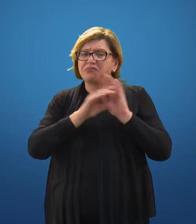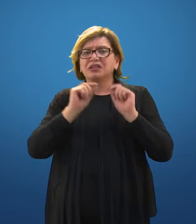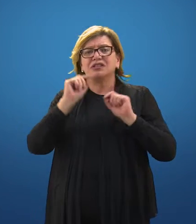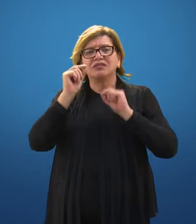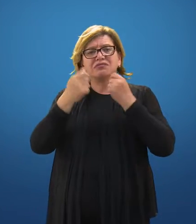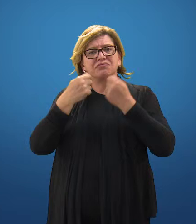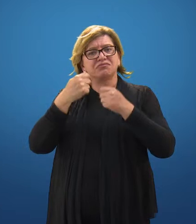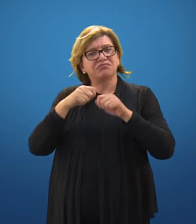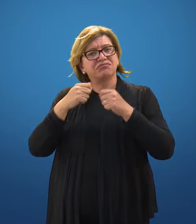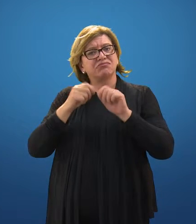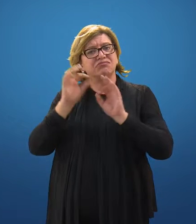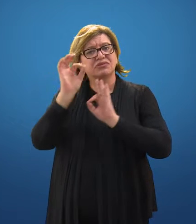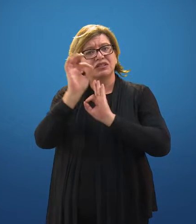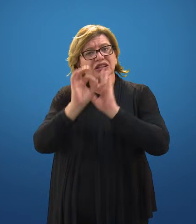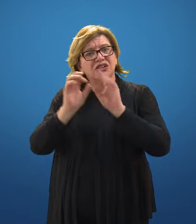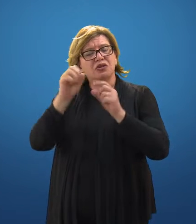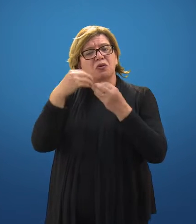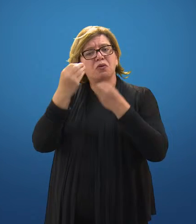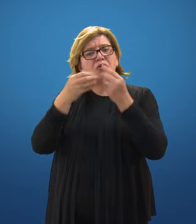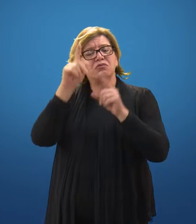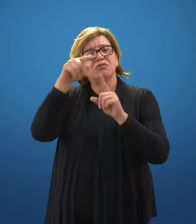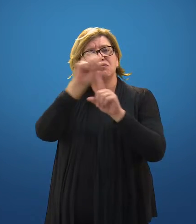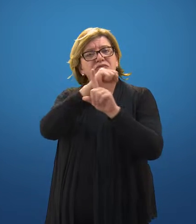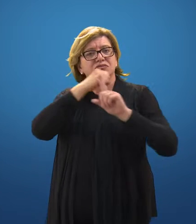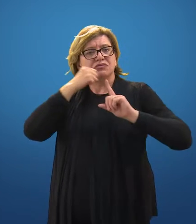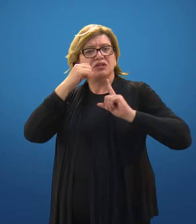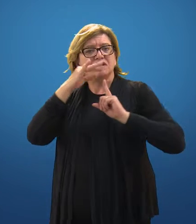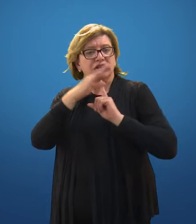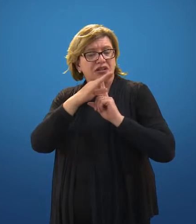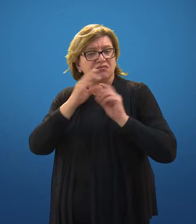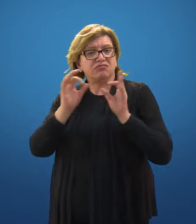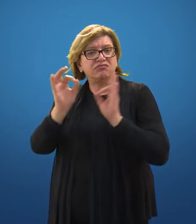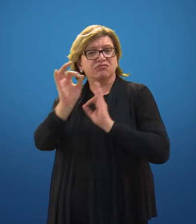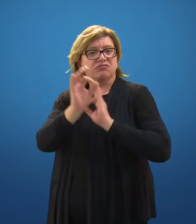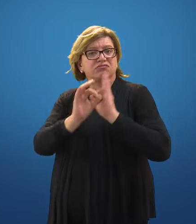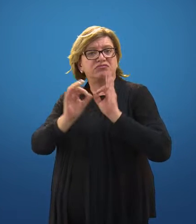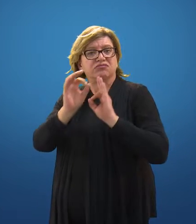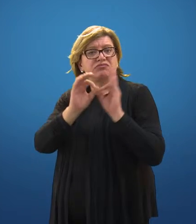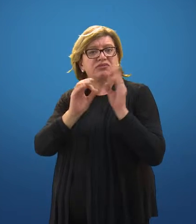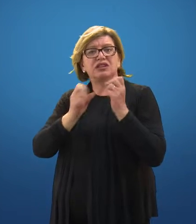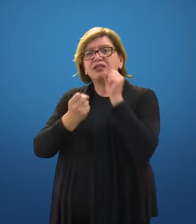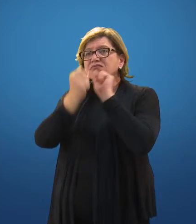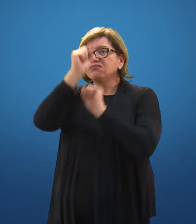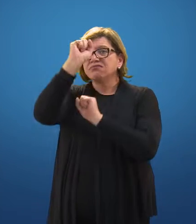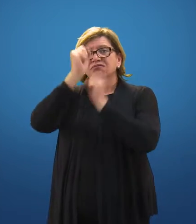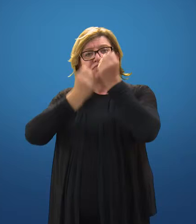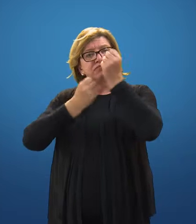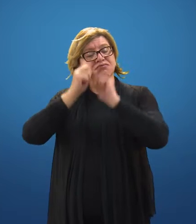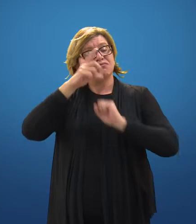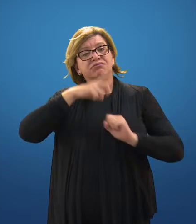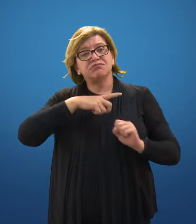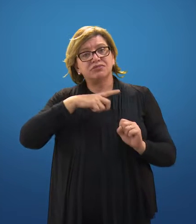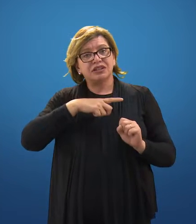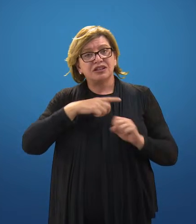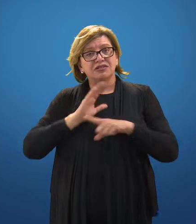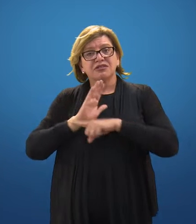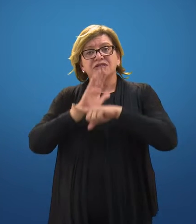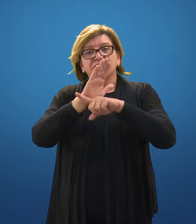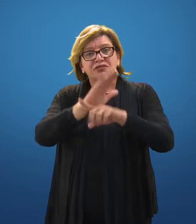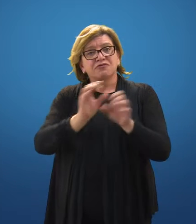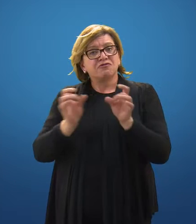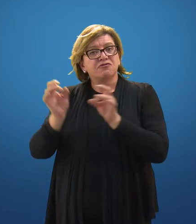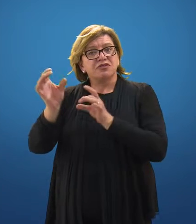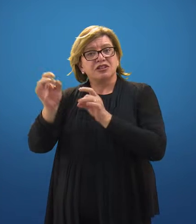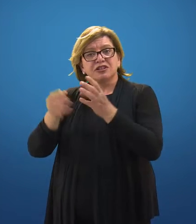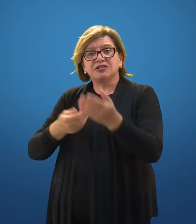é a forma como a sociedade encontrou para organizar o seu sistema de produção, para atender os mercados, para